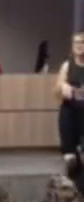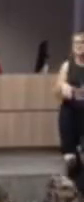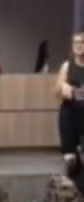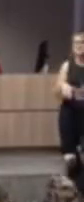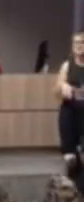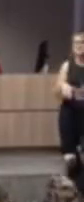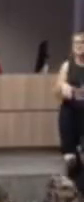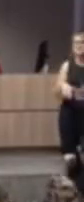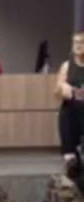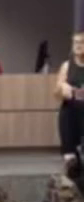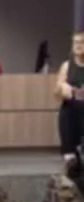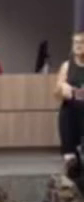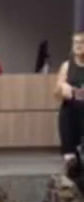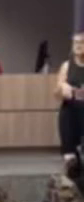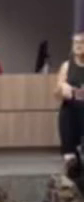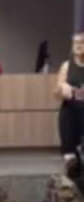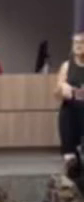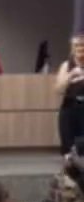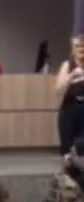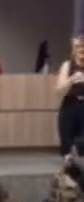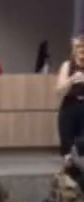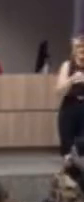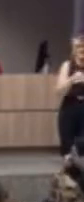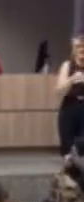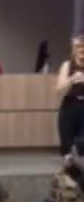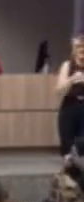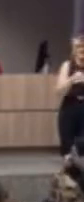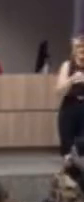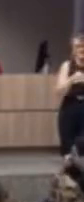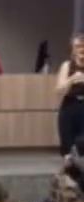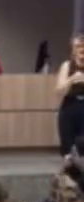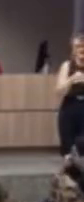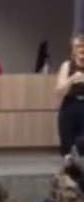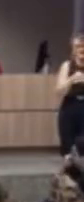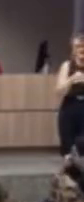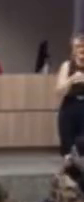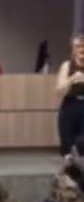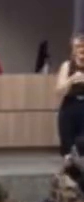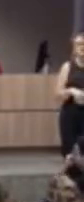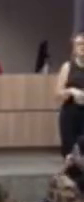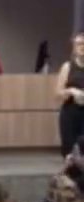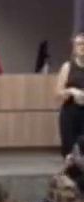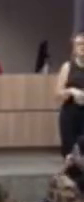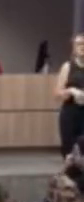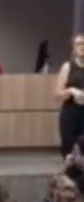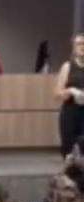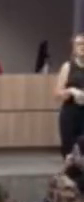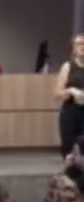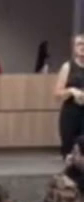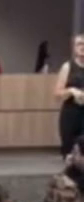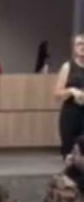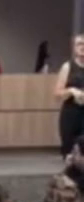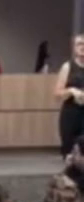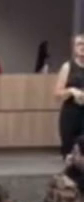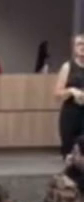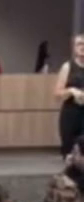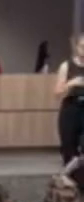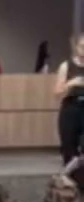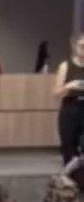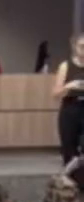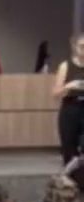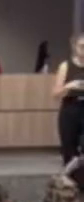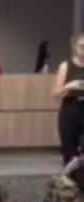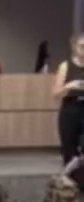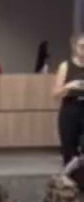relativas à segurança no trabalho e à saúde do trabalhador. Quer dizer, a face do sofrimento é apresentada não só para o